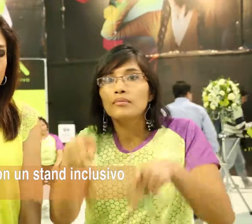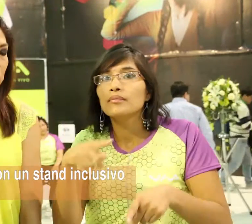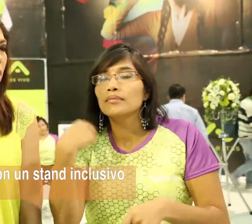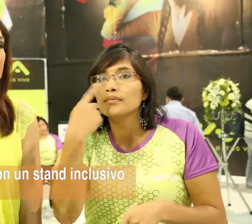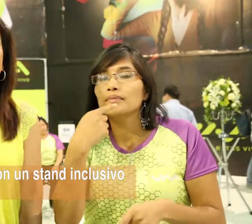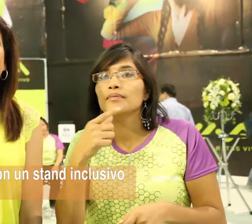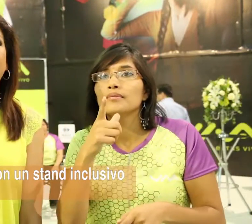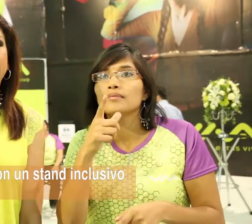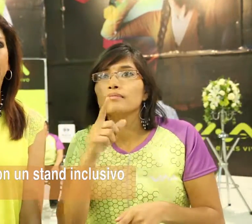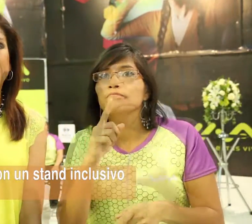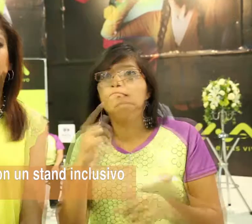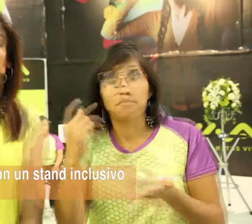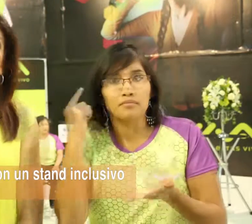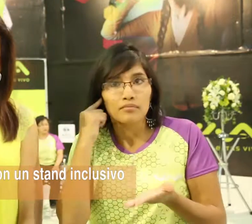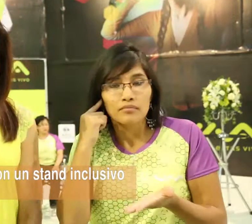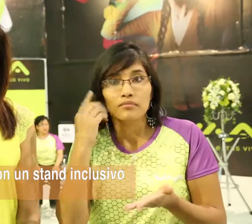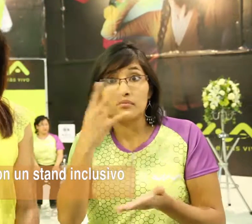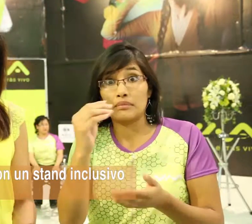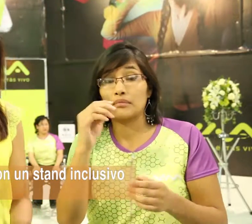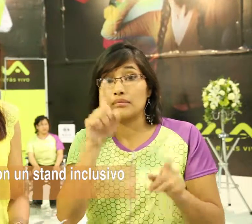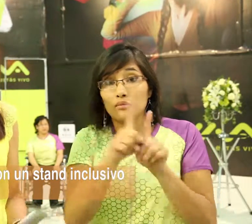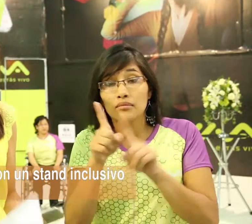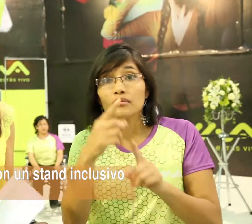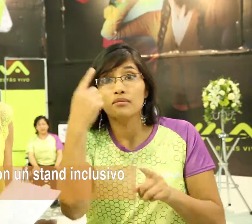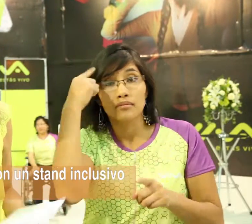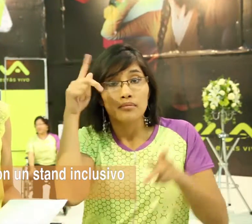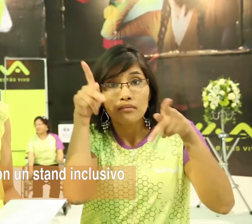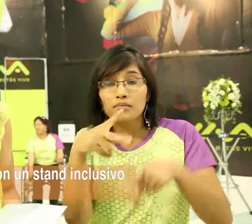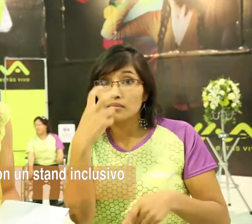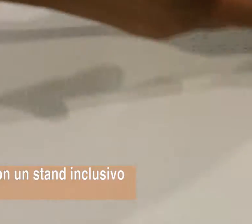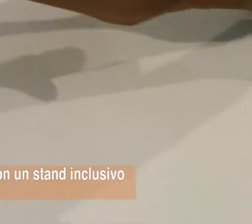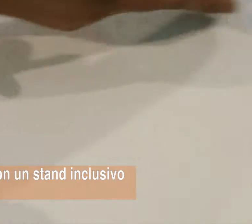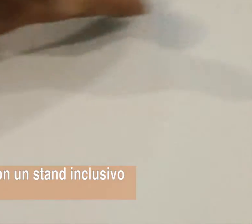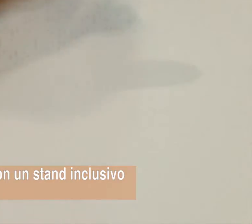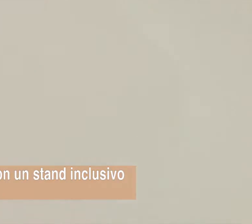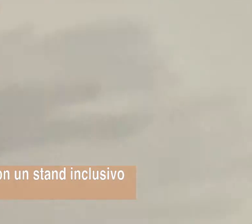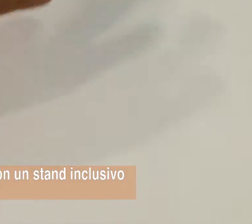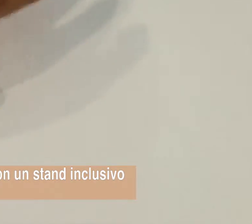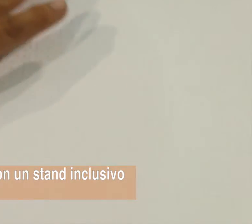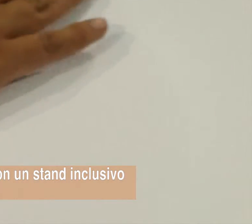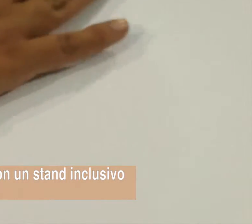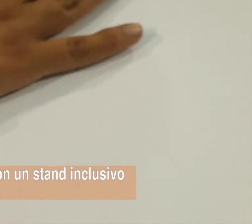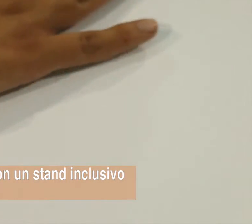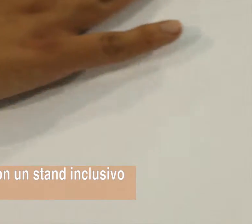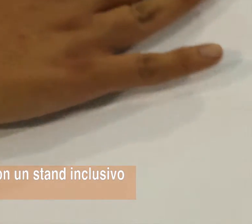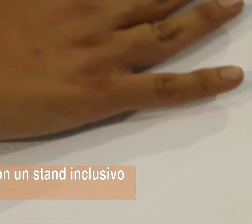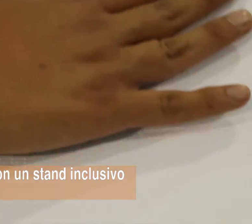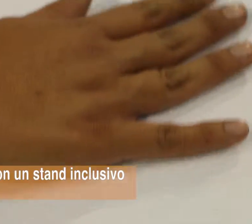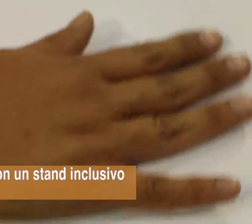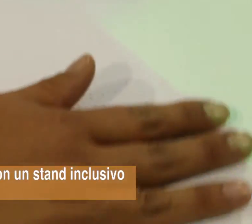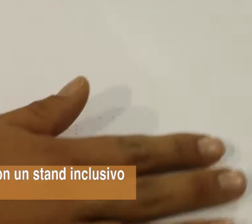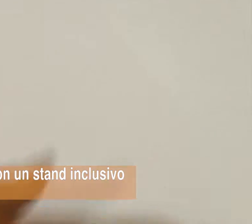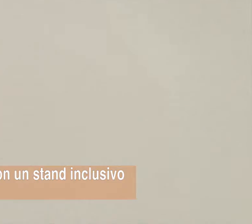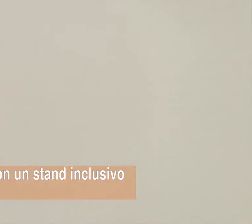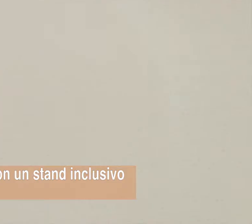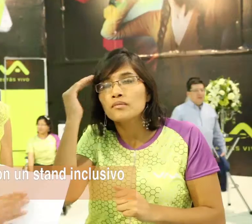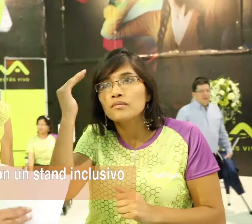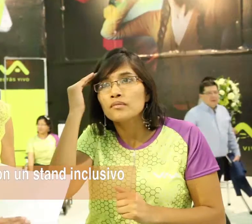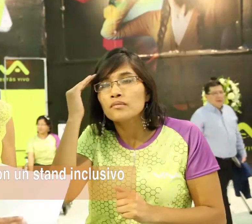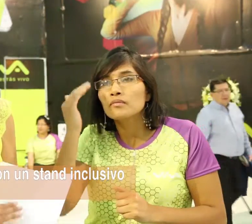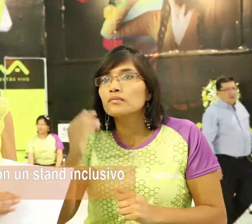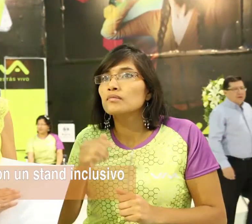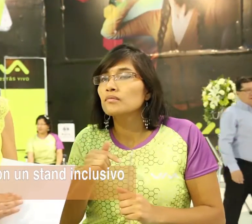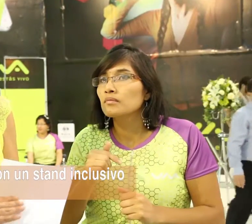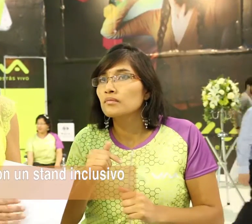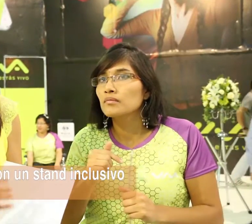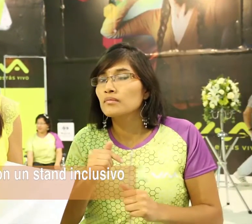algún tipo de discapacidad. Tenemos también trípticos en lenguaje de braille para que la gente que es no vidente pueda conocer las